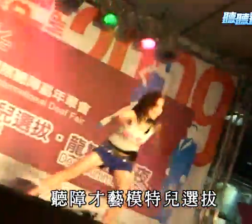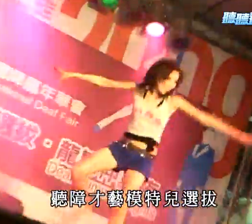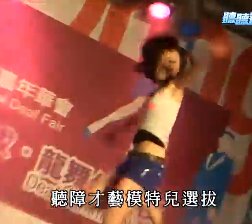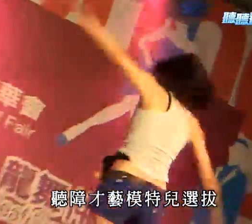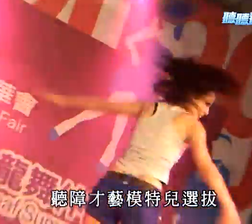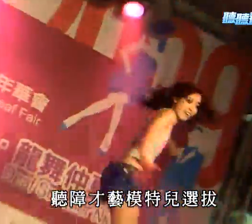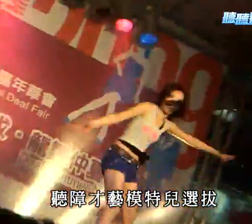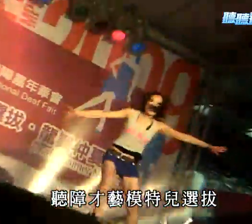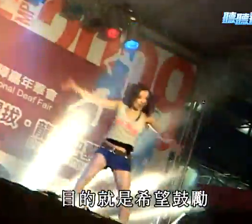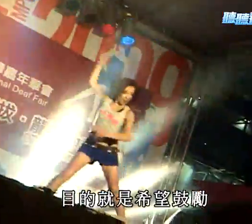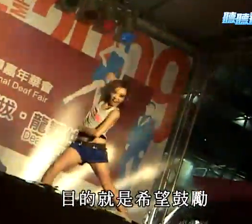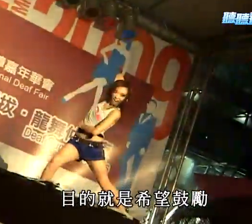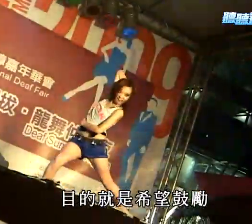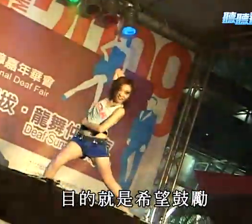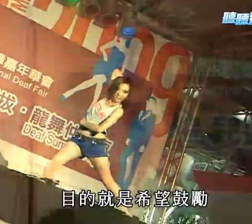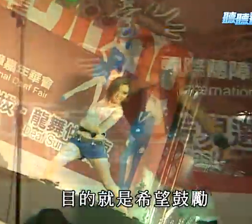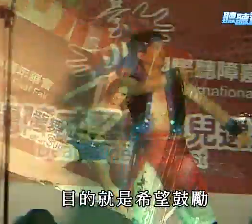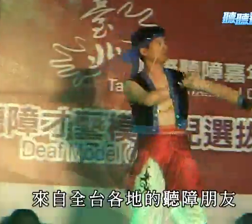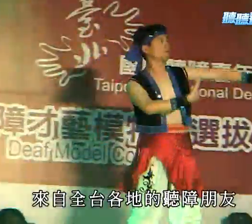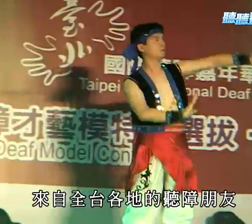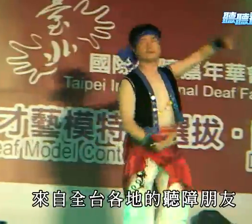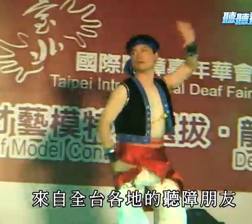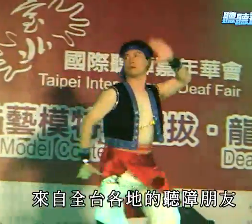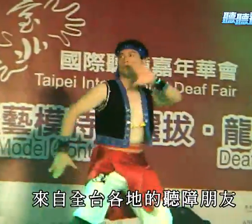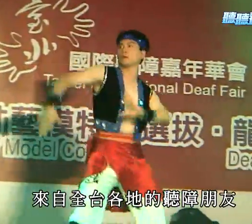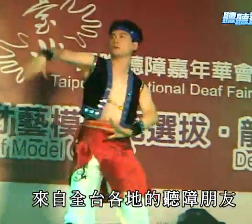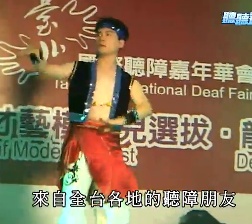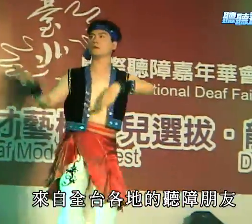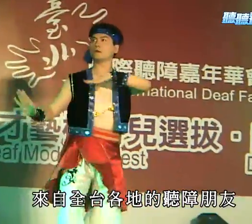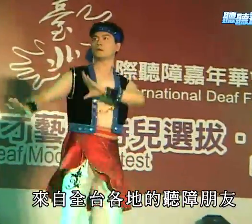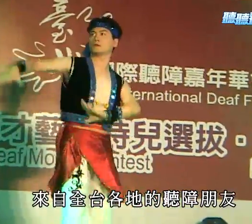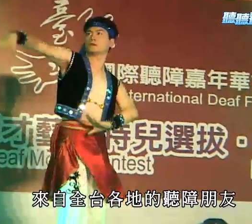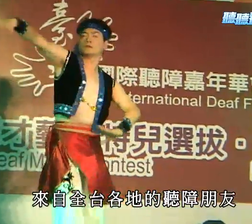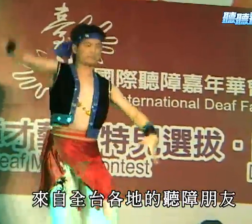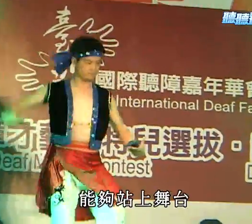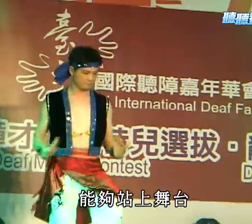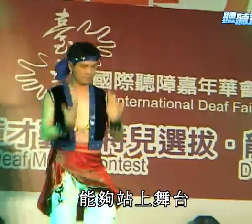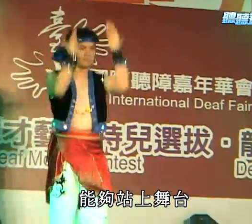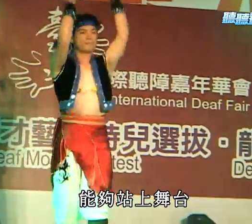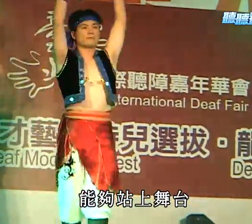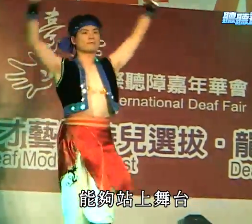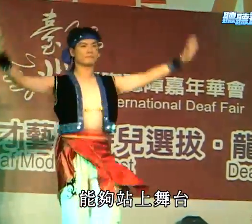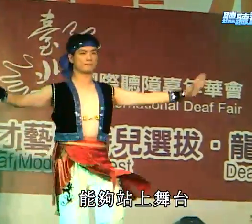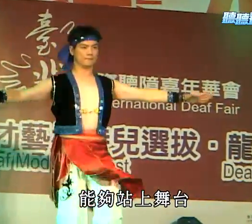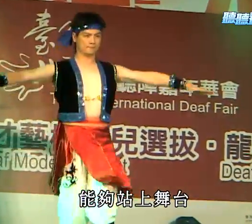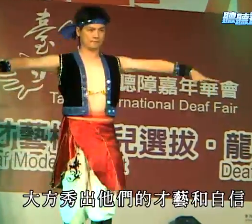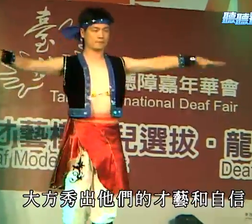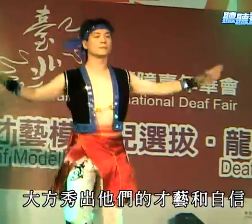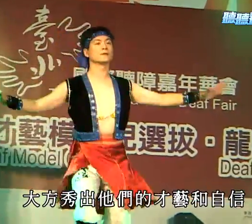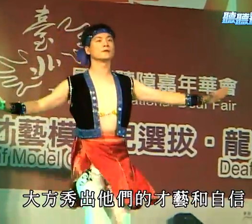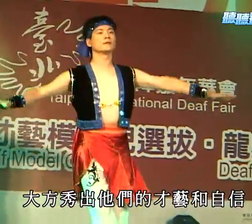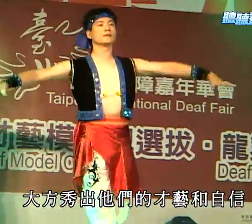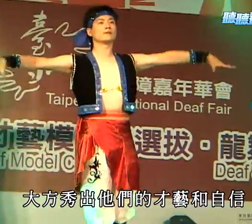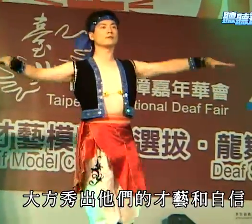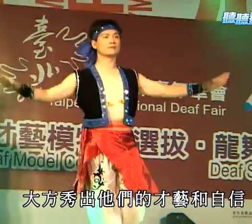拔，目的就是希望鼓励来自全台各地的听障朋友能够站上舞台，大方秀出他们的才艺和自